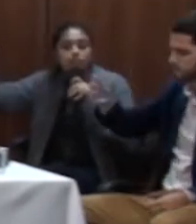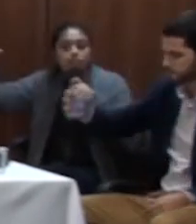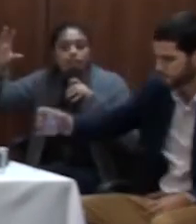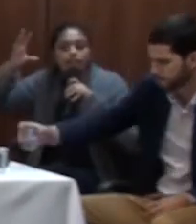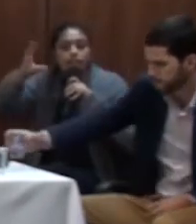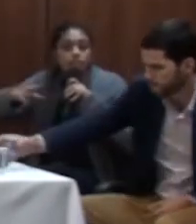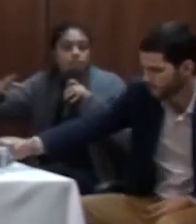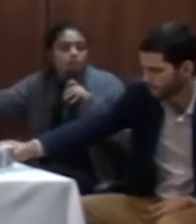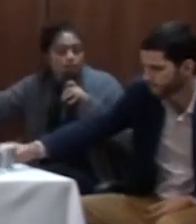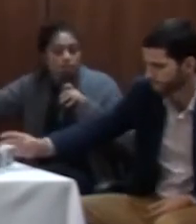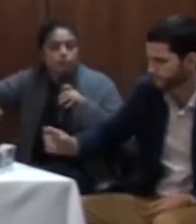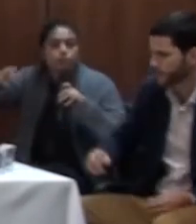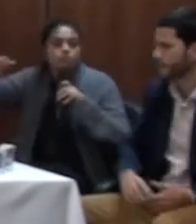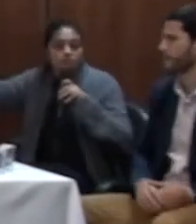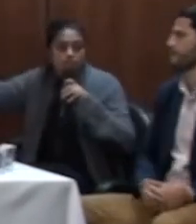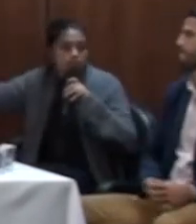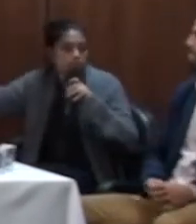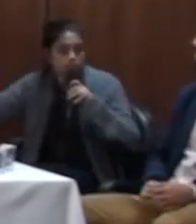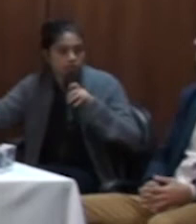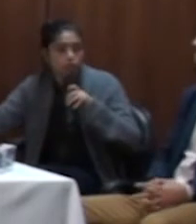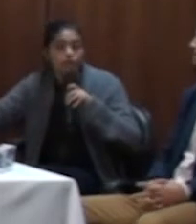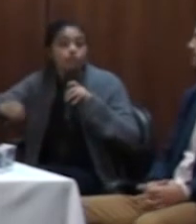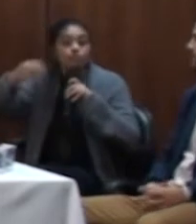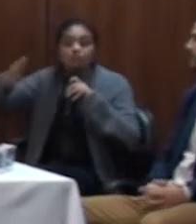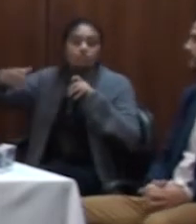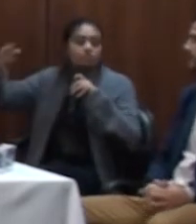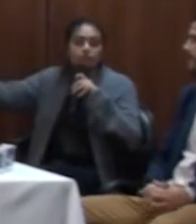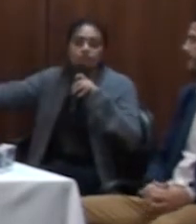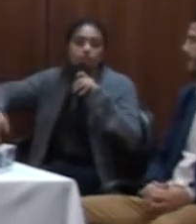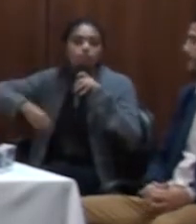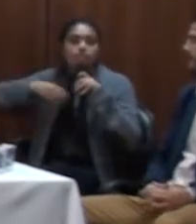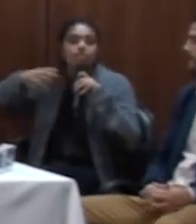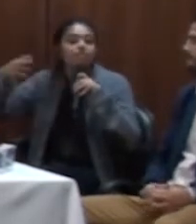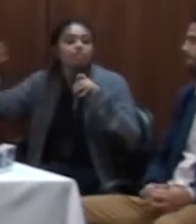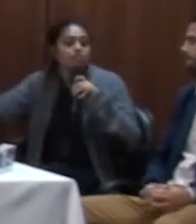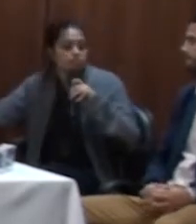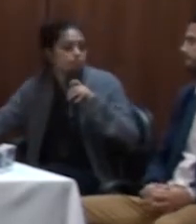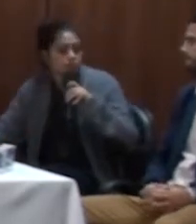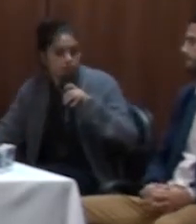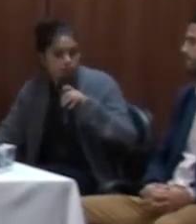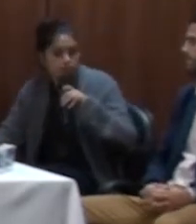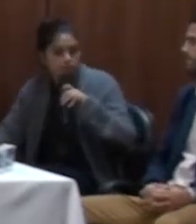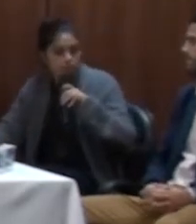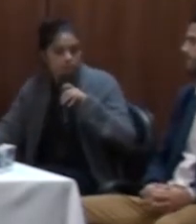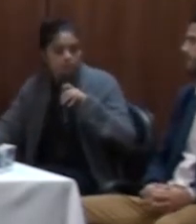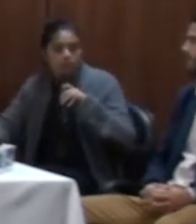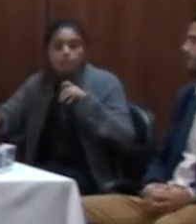fala especificamente do processo transexualizador e não fala especificamente que ele vai gerir o